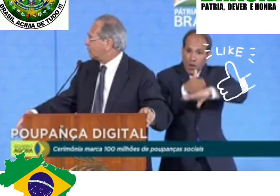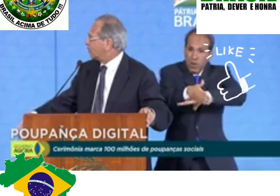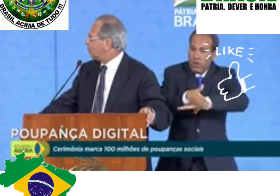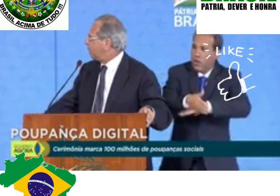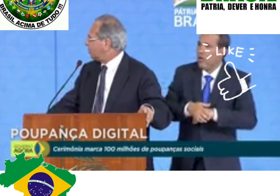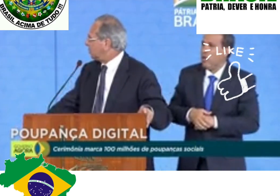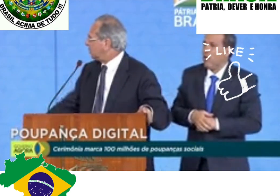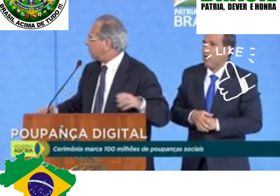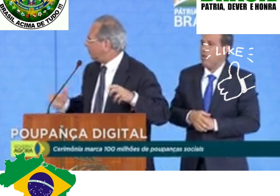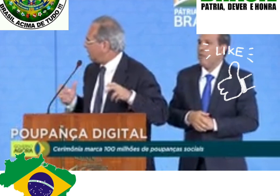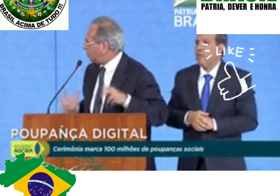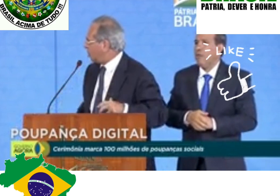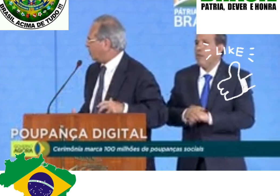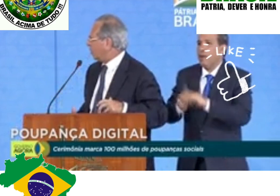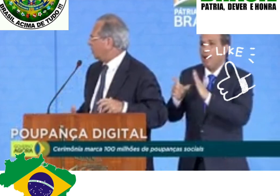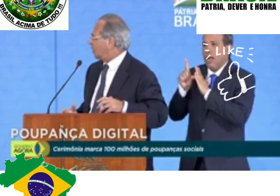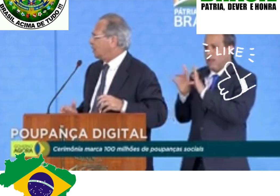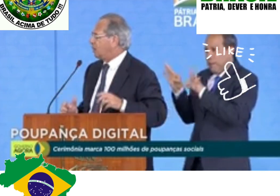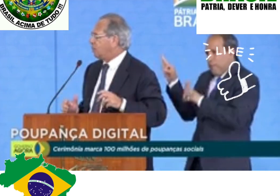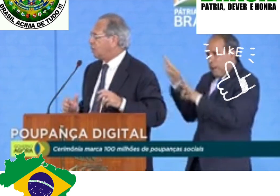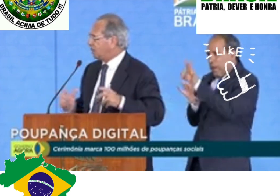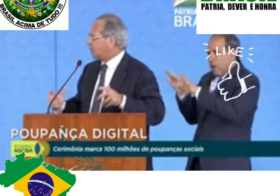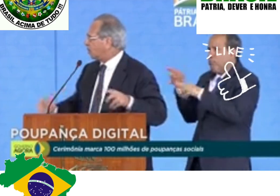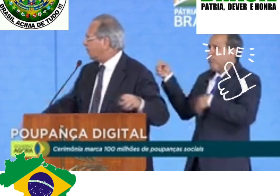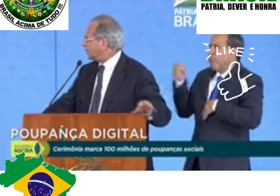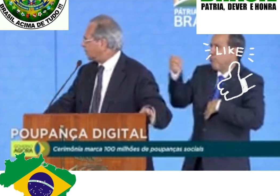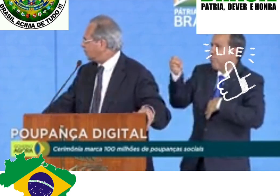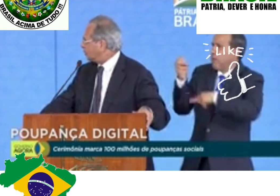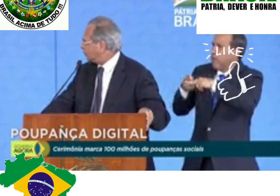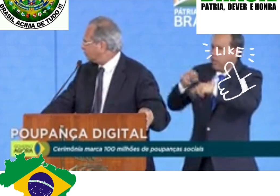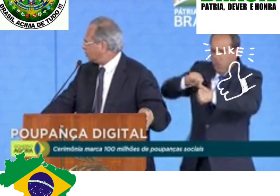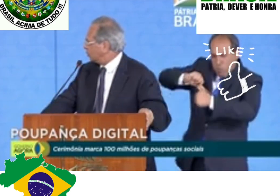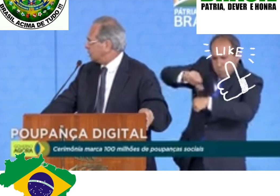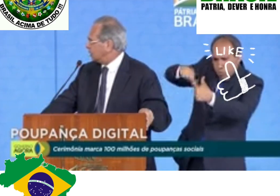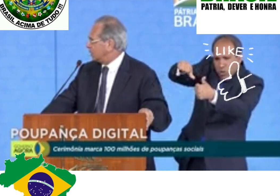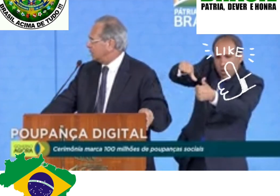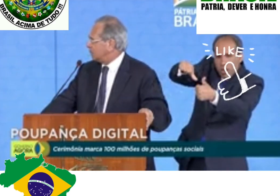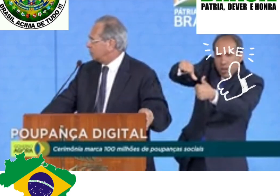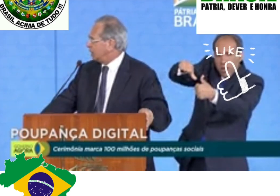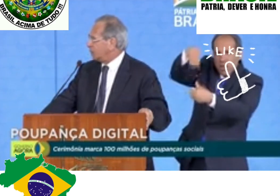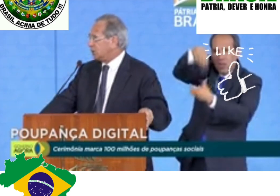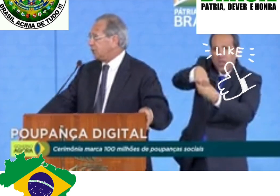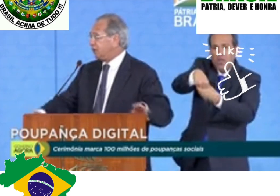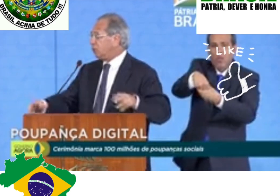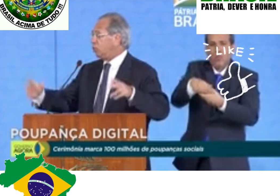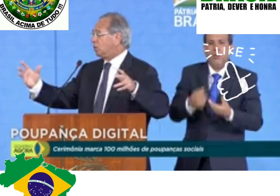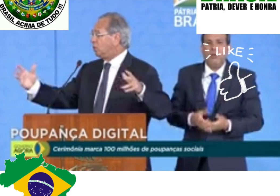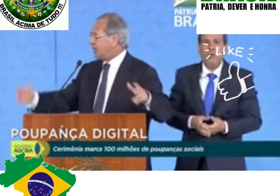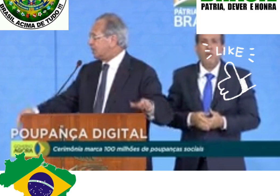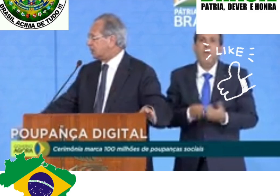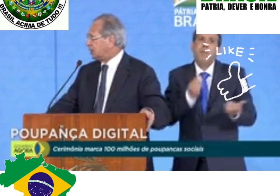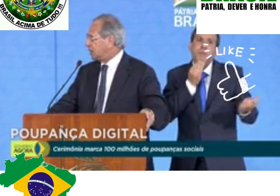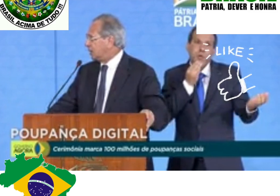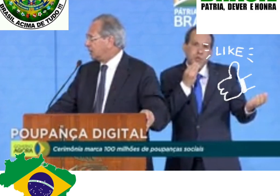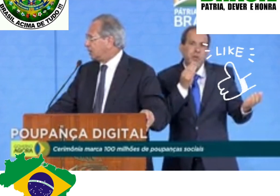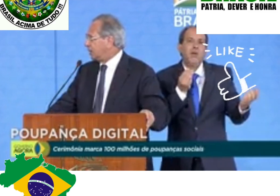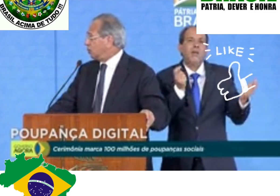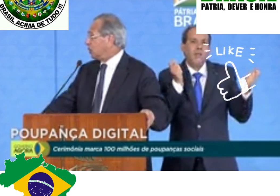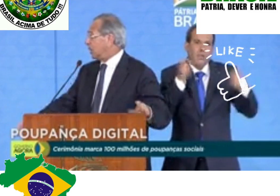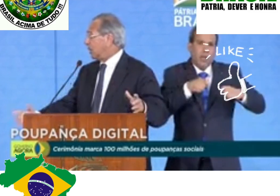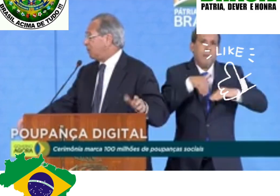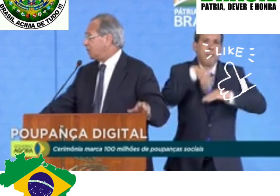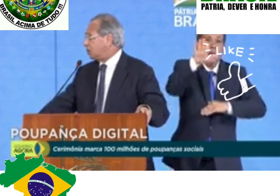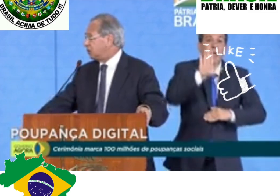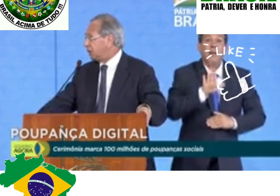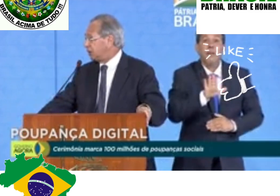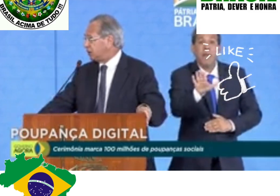desalavancou o banco, ele se preparou para uma transformação futura. Poderíamos ter feito muito mais, mas não